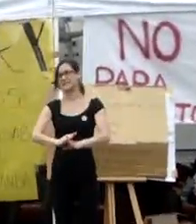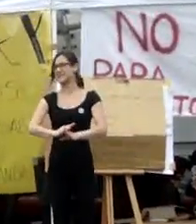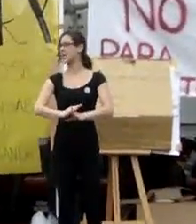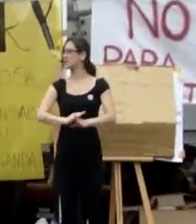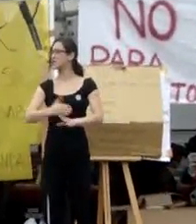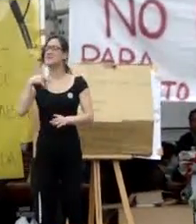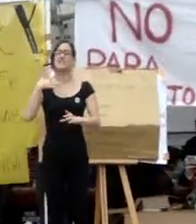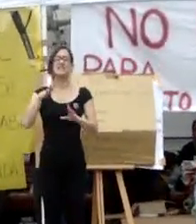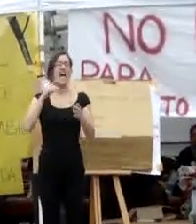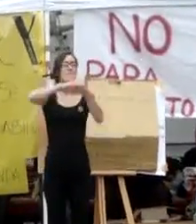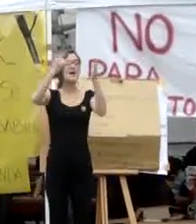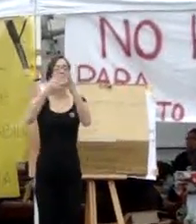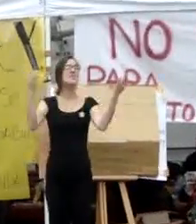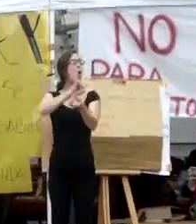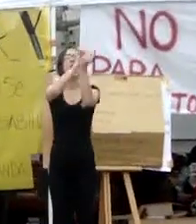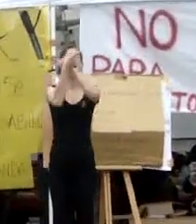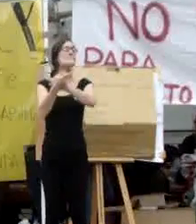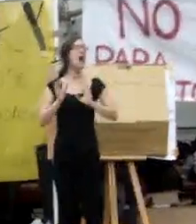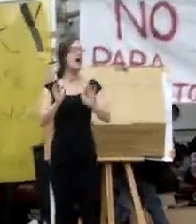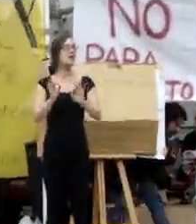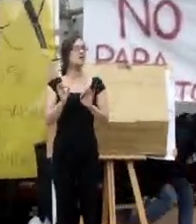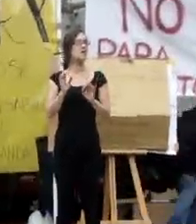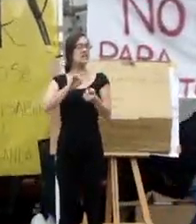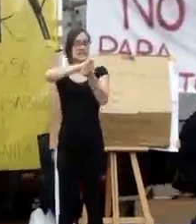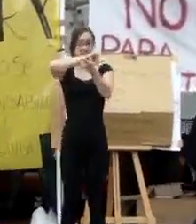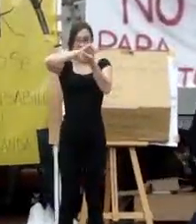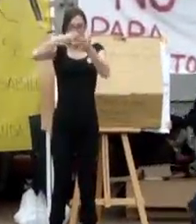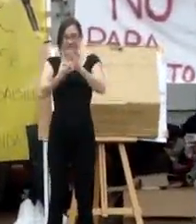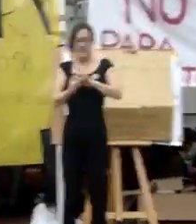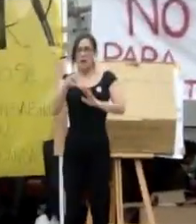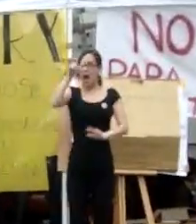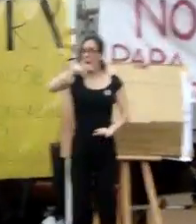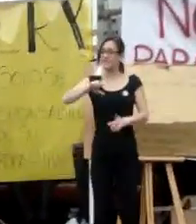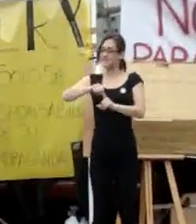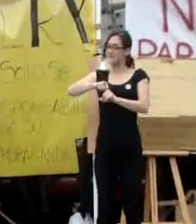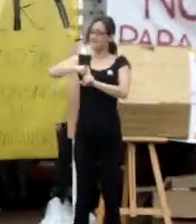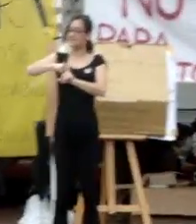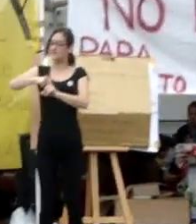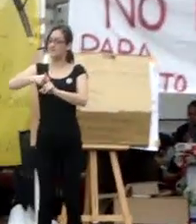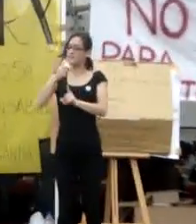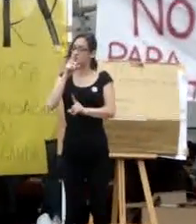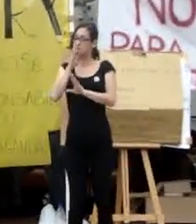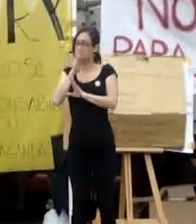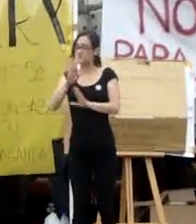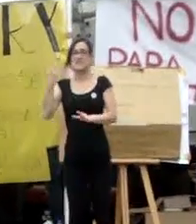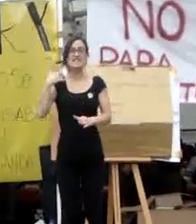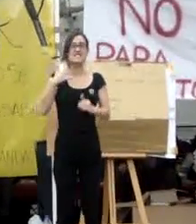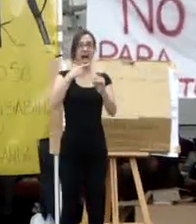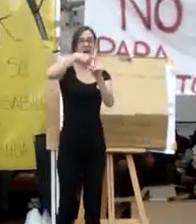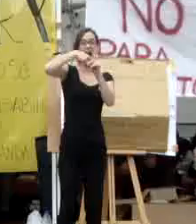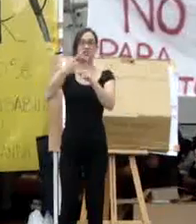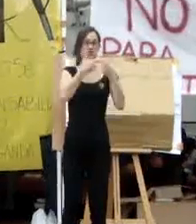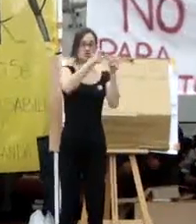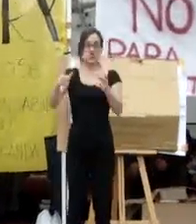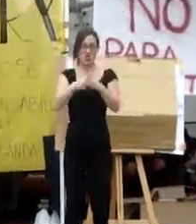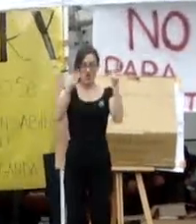Hay que cambiar el sistema que ha ahogado a la gente y que ha empobrecido a todas las capas sociales.